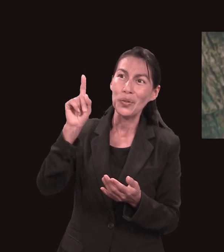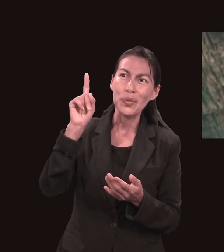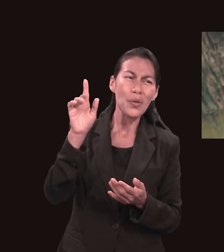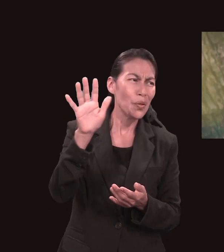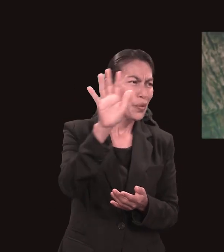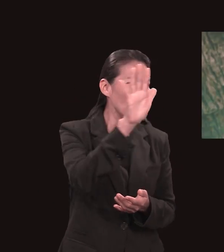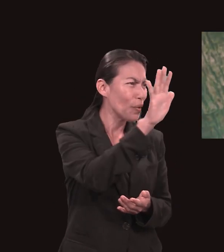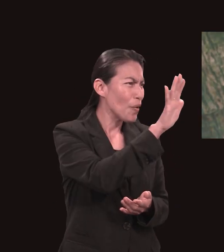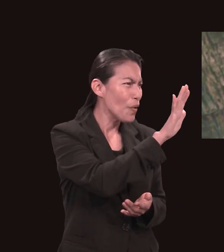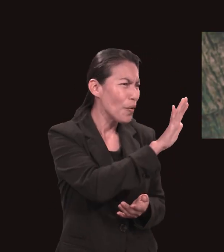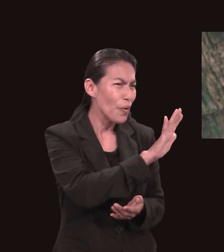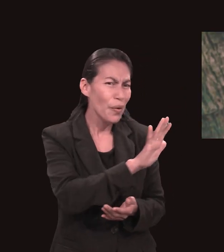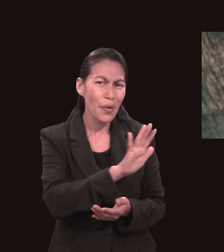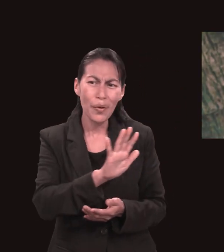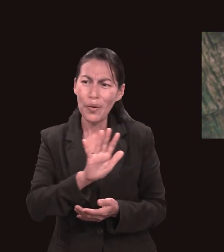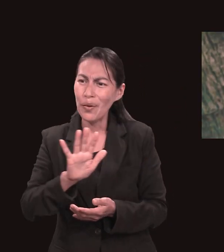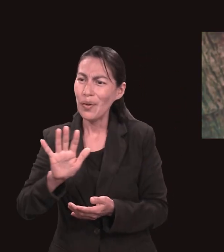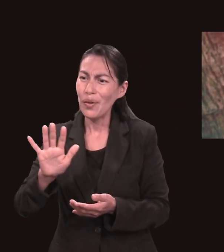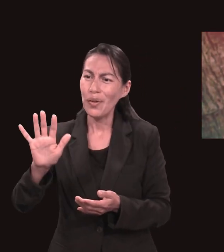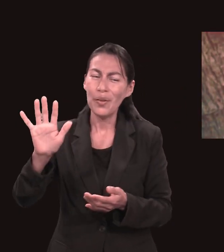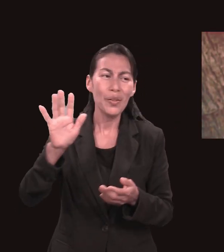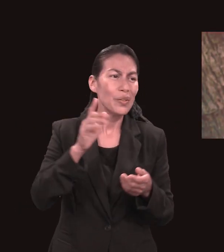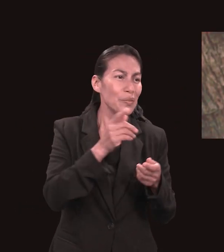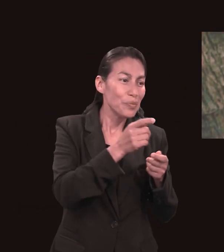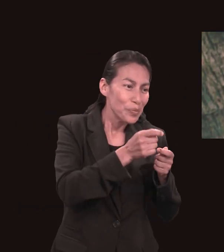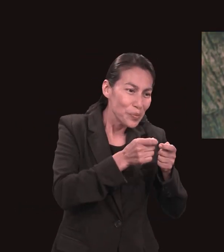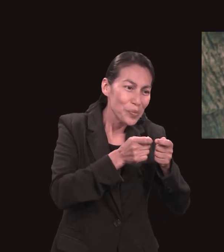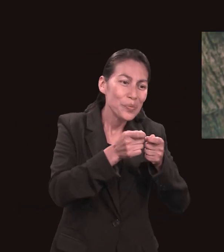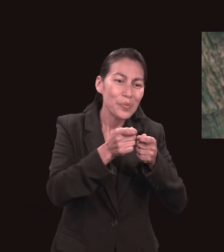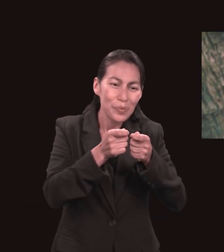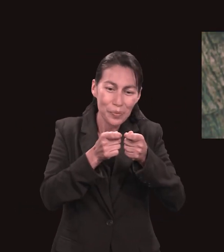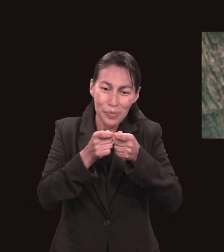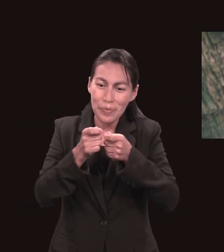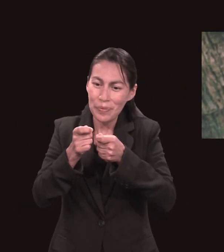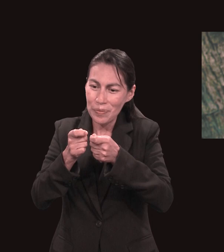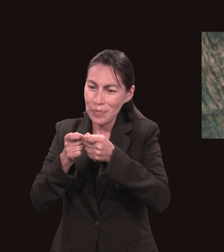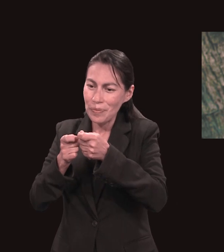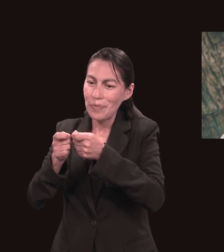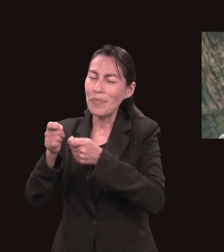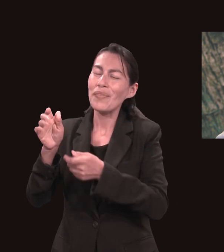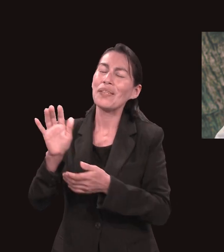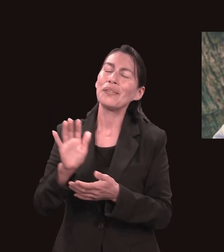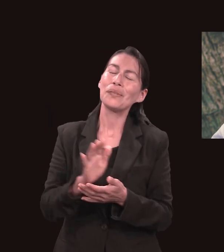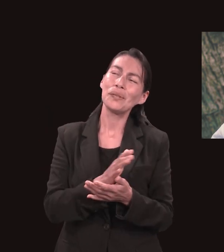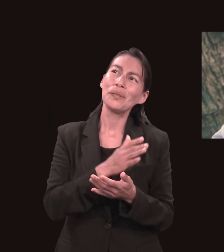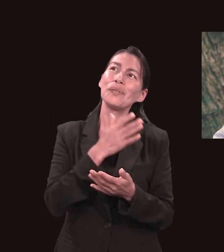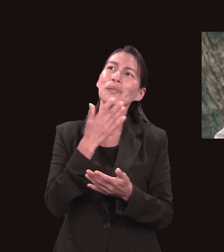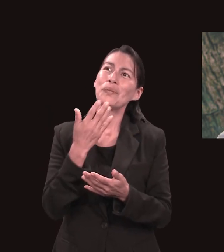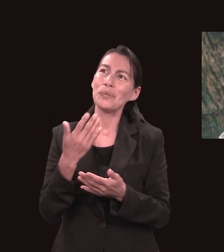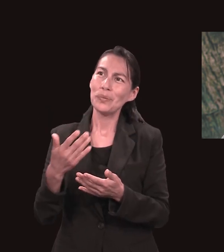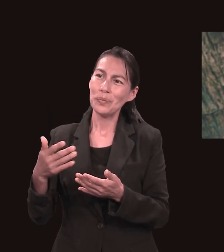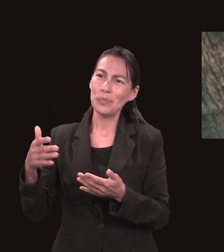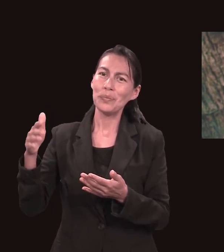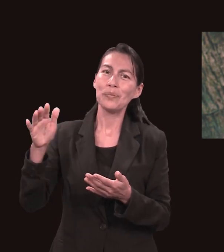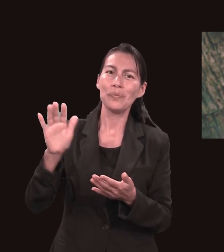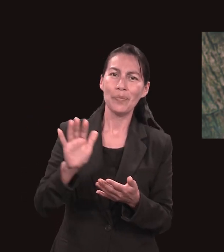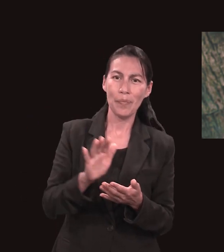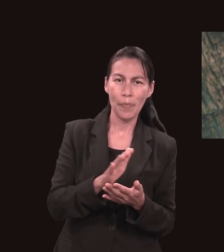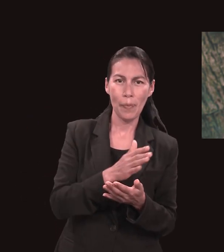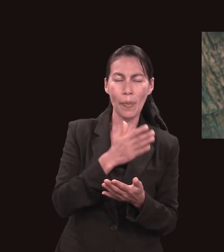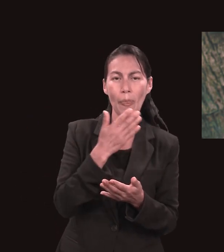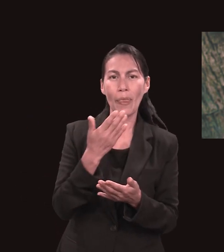Tú tienes el control de lo que sea